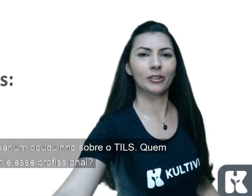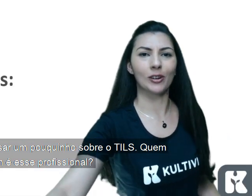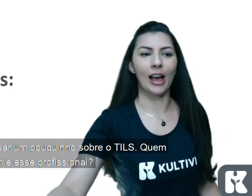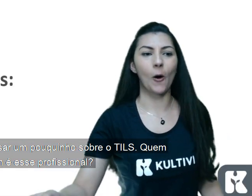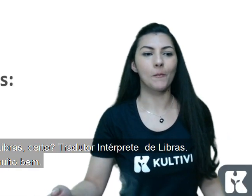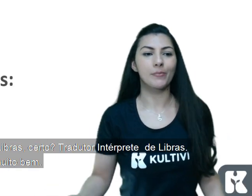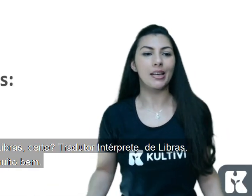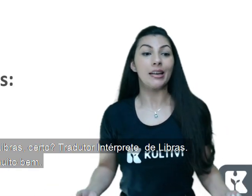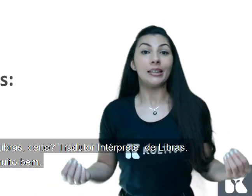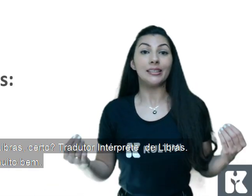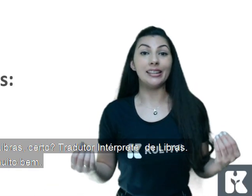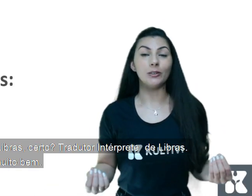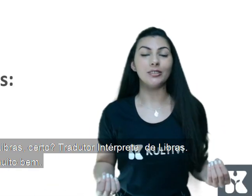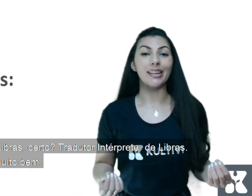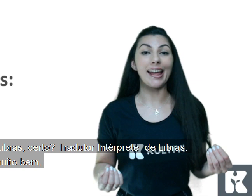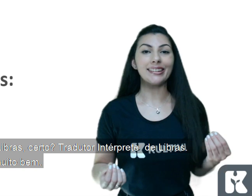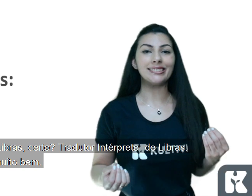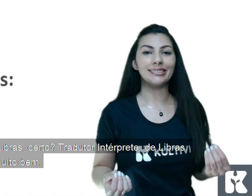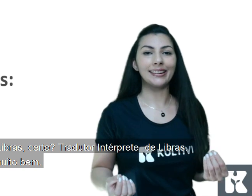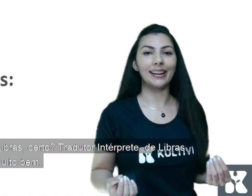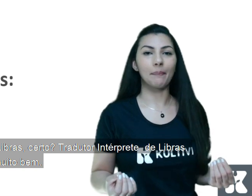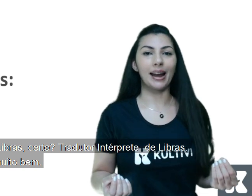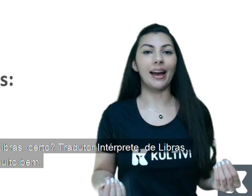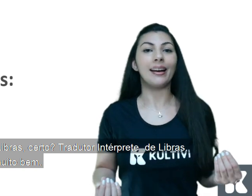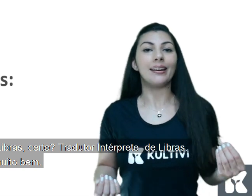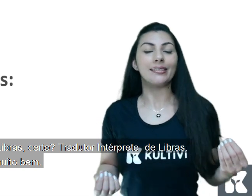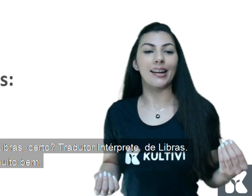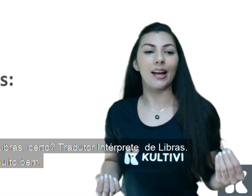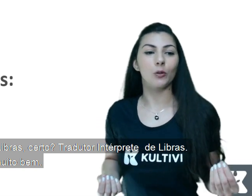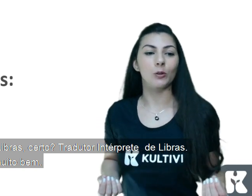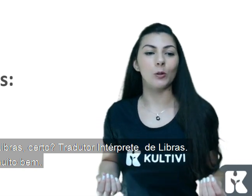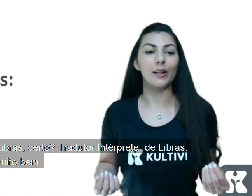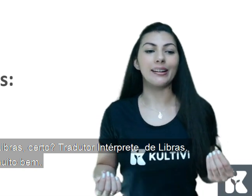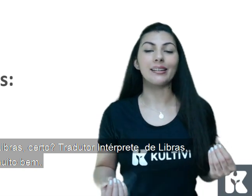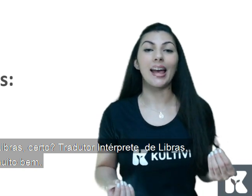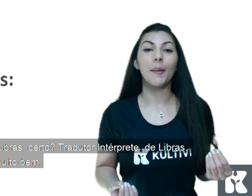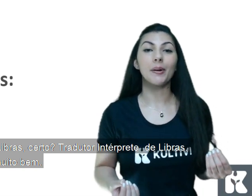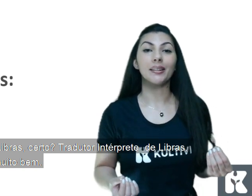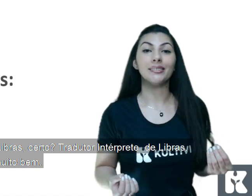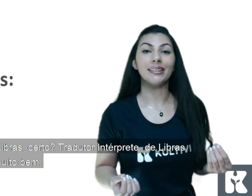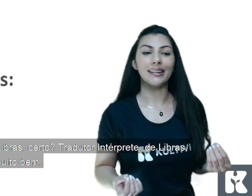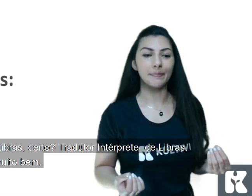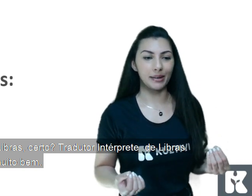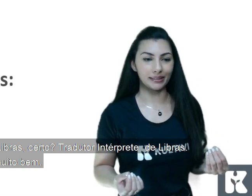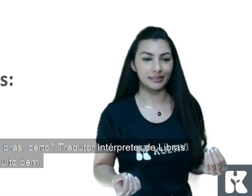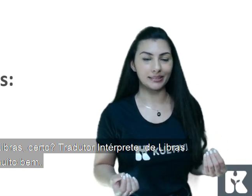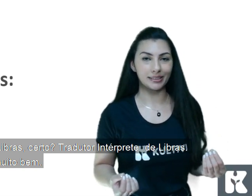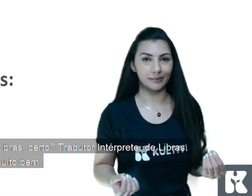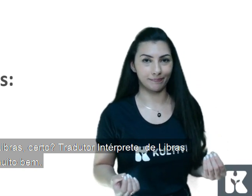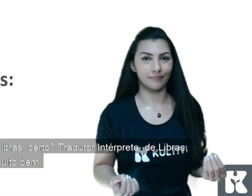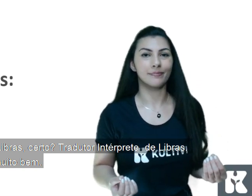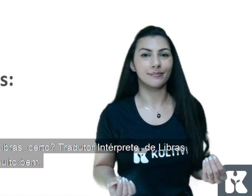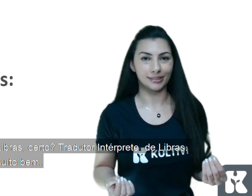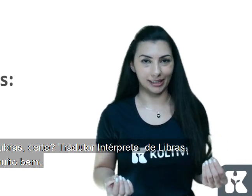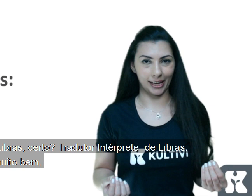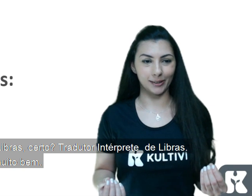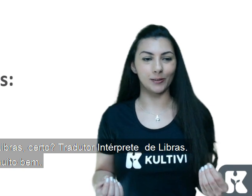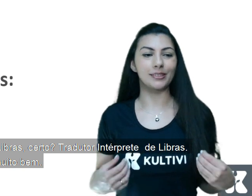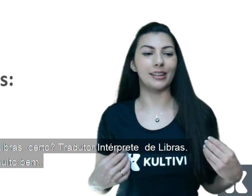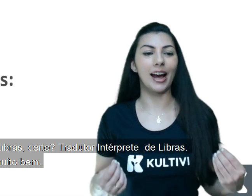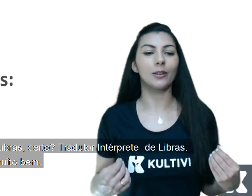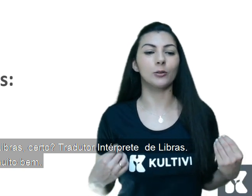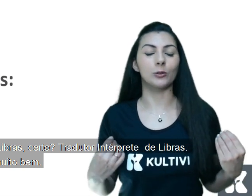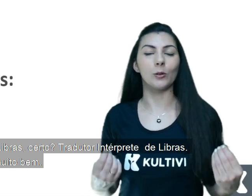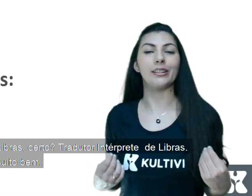esse profissional? TIOS é a sigla para Tradutor e Intérprete de Libras,